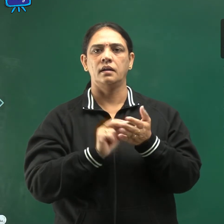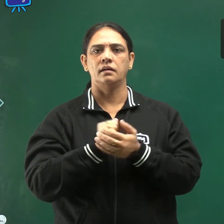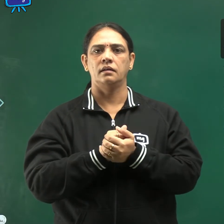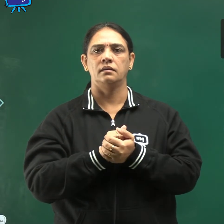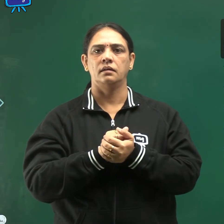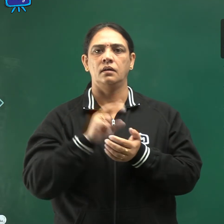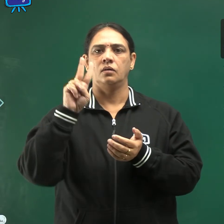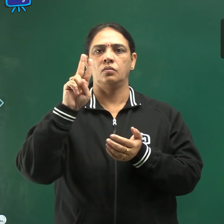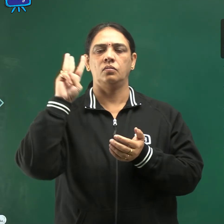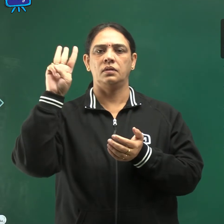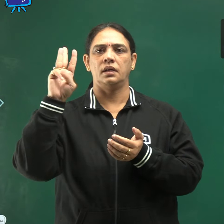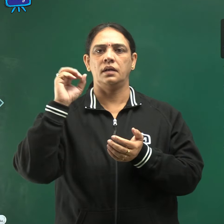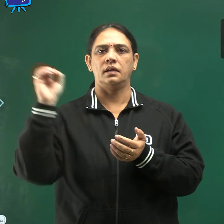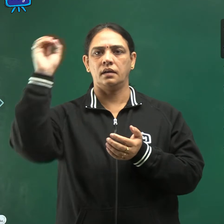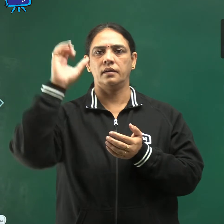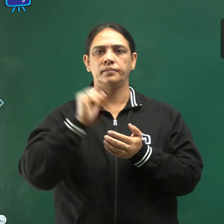23 डिग्री